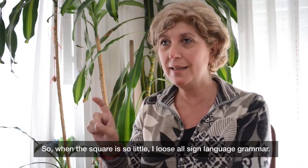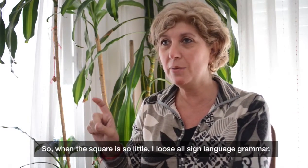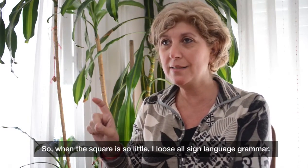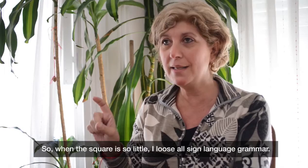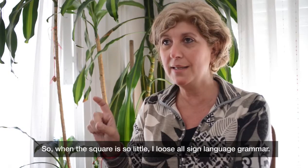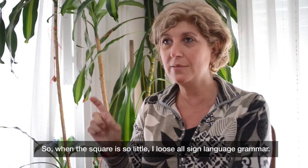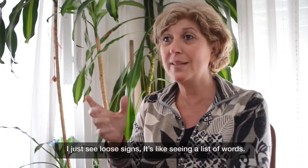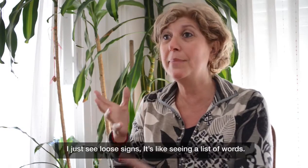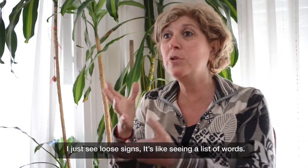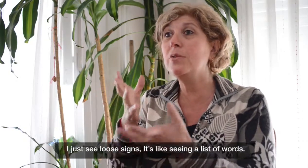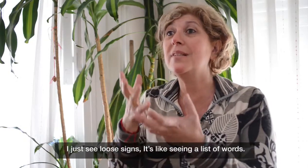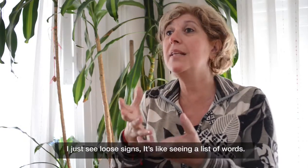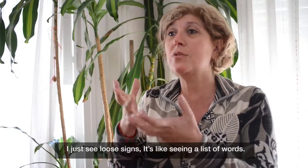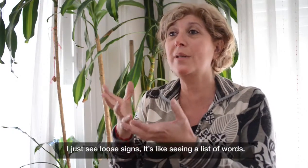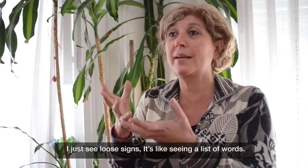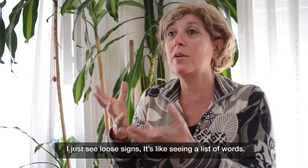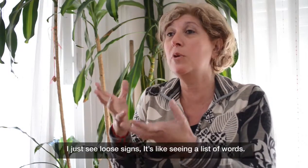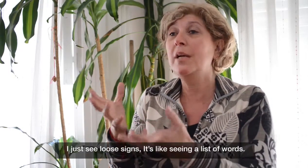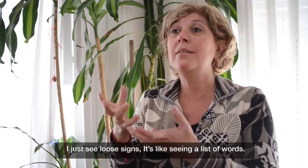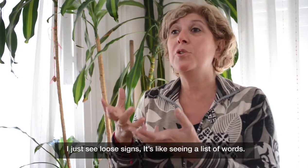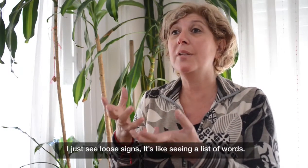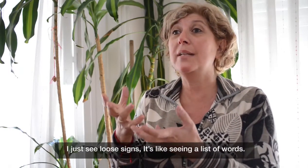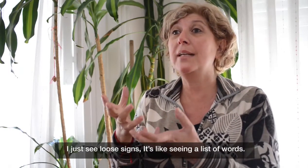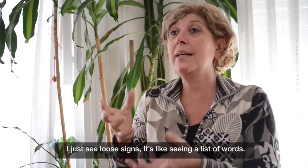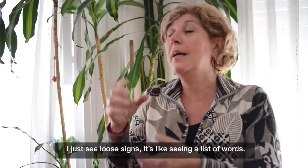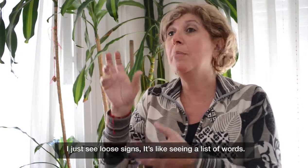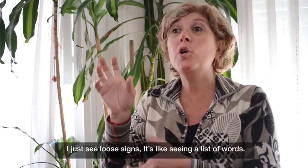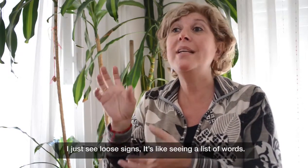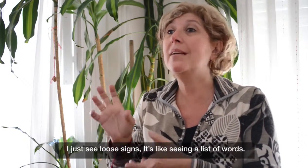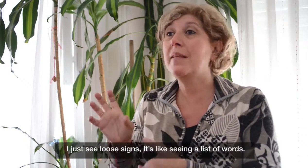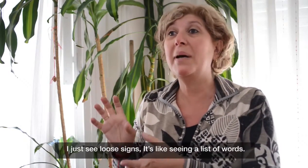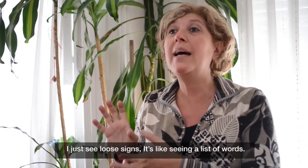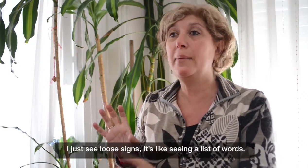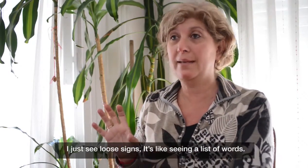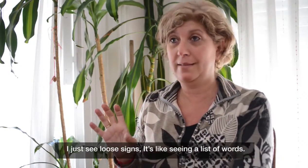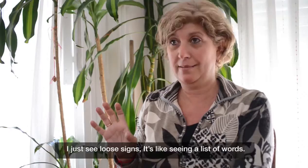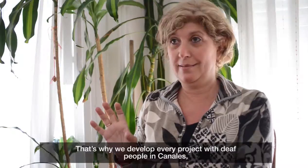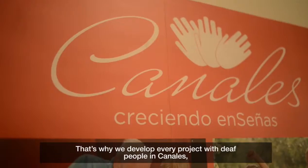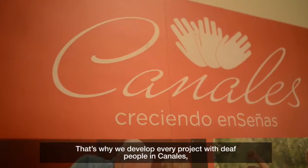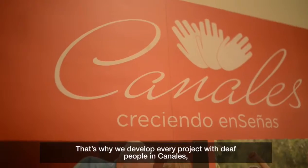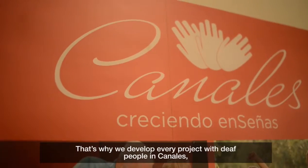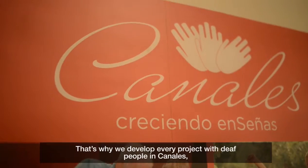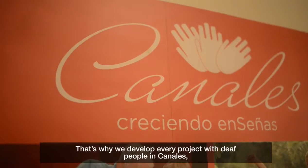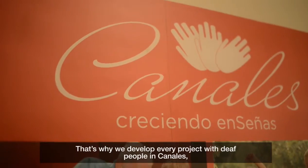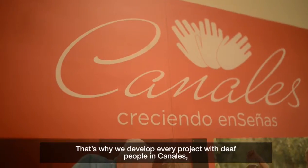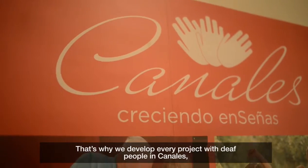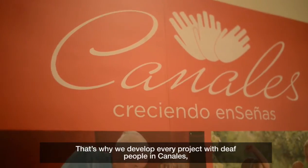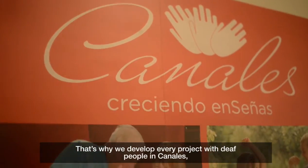lengua de señas. O sea, veo señas sueltas, que es como si yo te dijera, veo listas de palabras. Por eso nosotros en Canales, todos